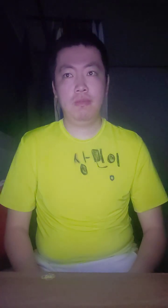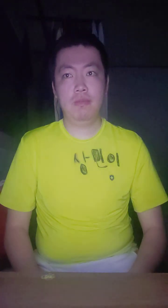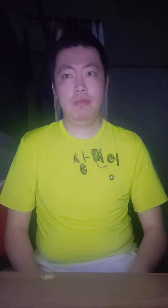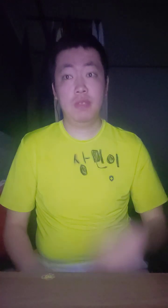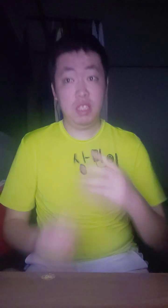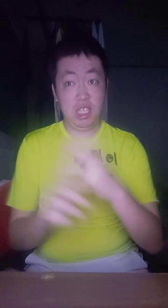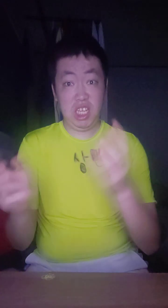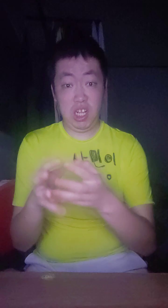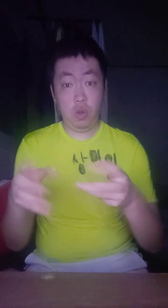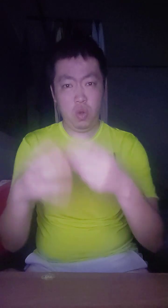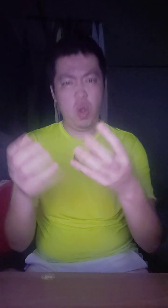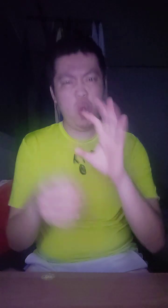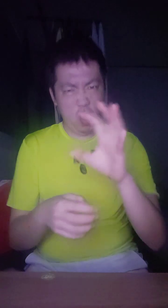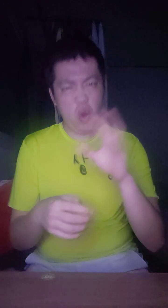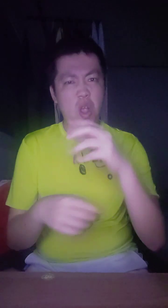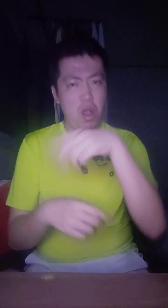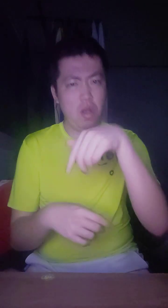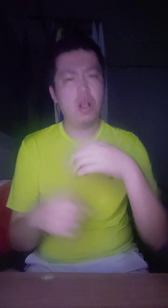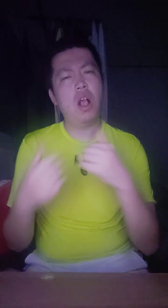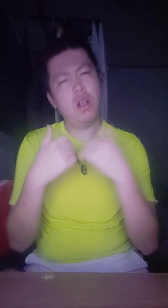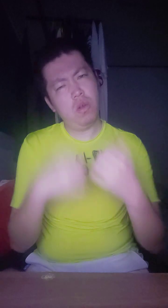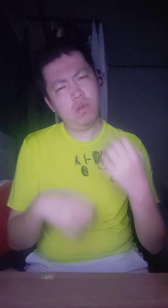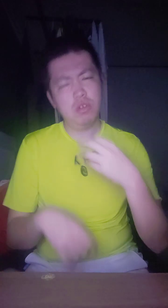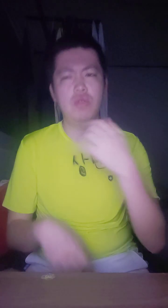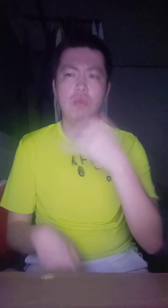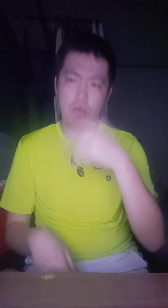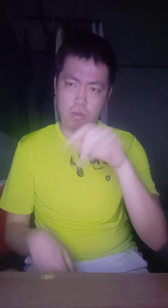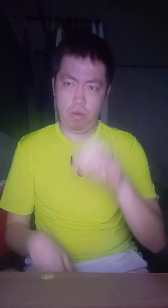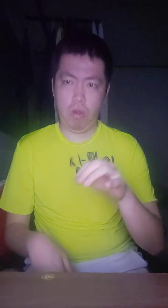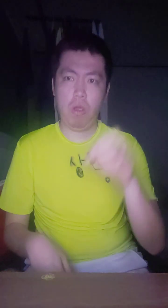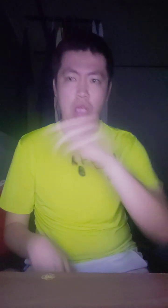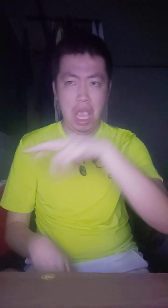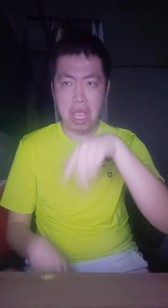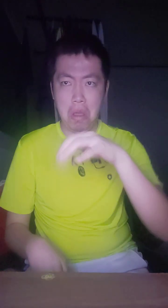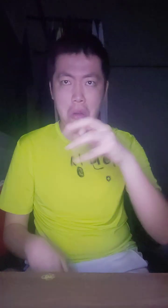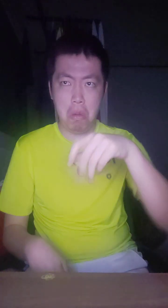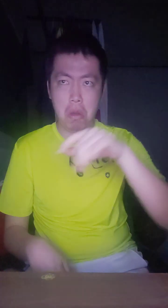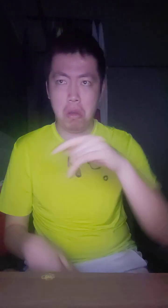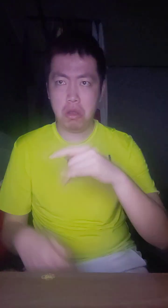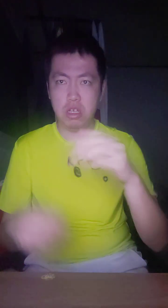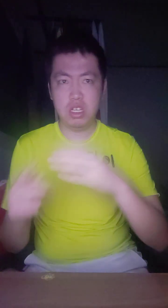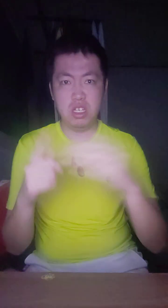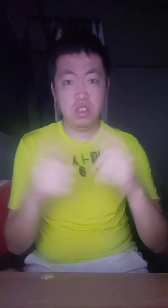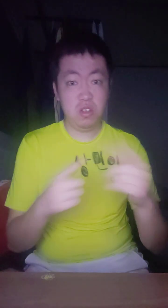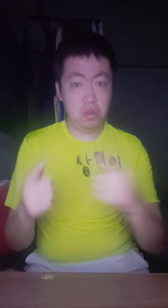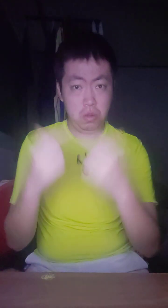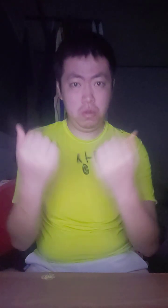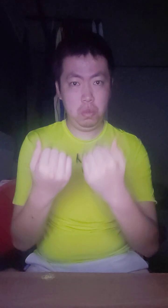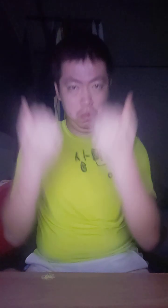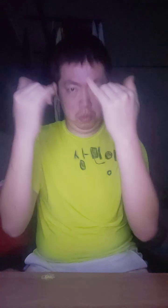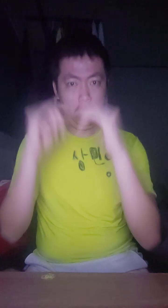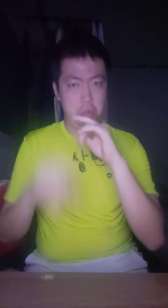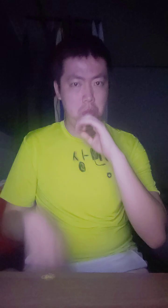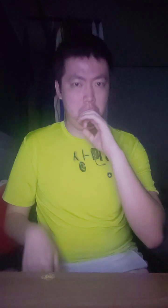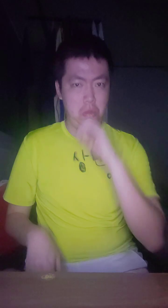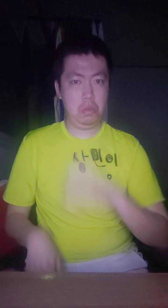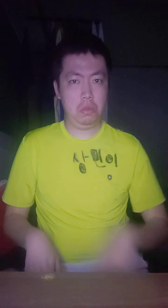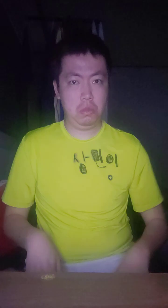서울 강남역 화장실 살인사건 피해 여성에 대한 추모와 대책을 요구하는 목소리가 전국적으로 확산하고 있습니다. 대전의